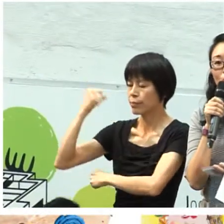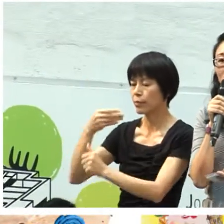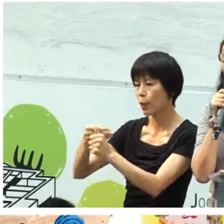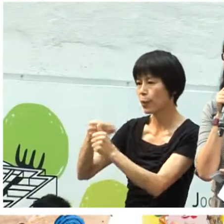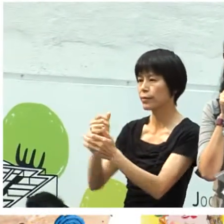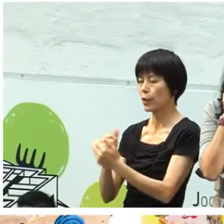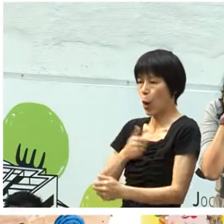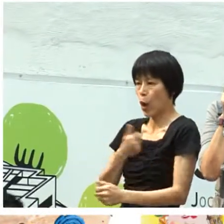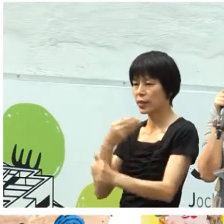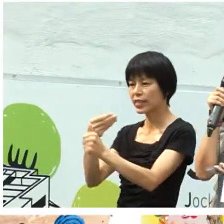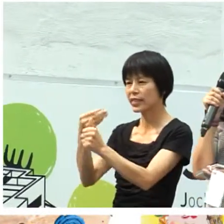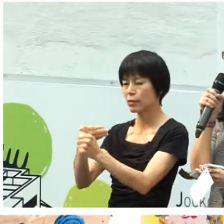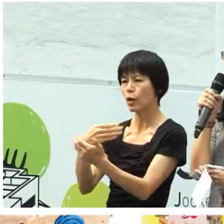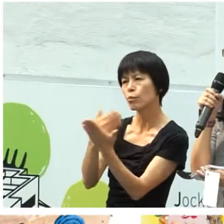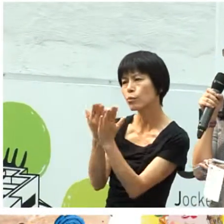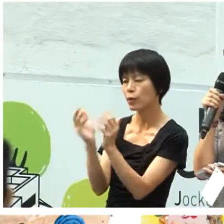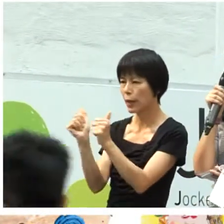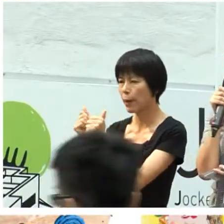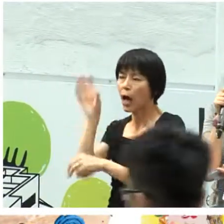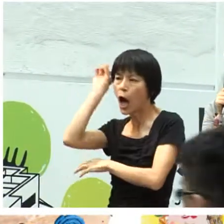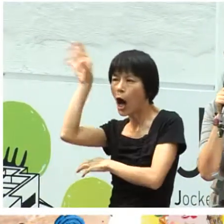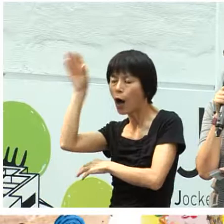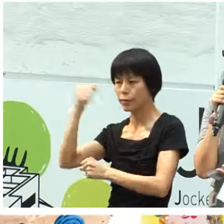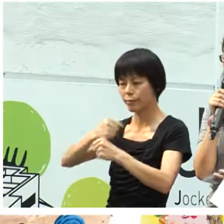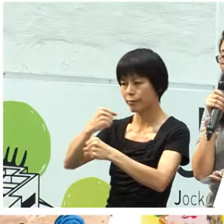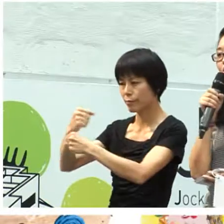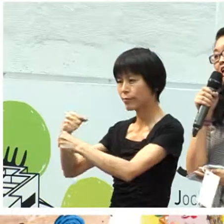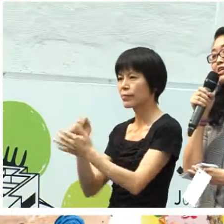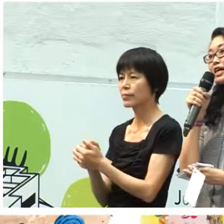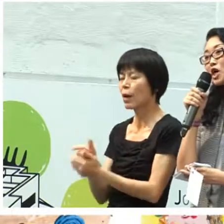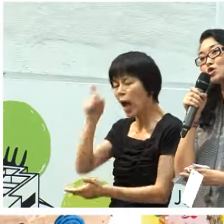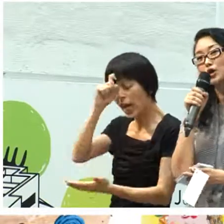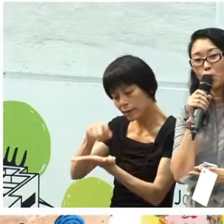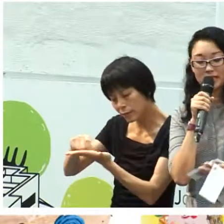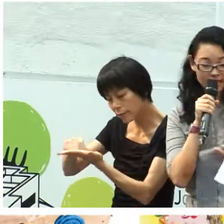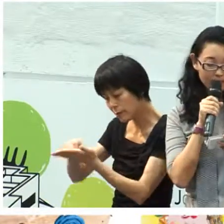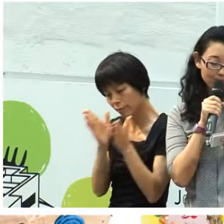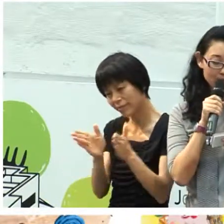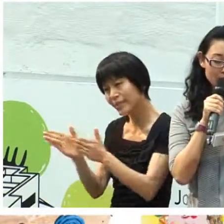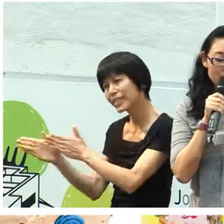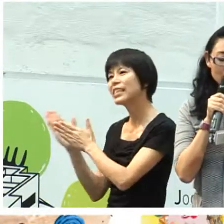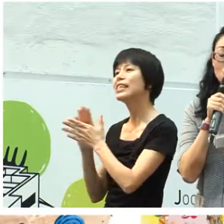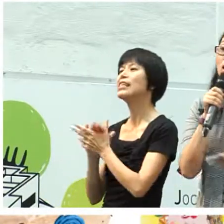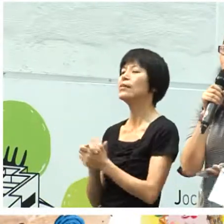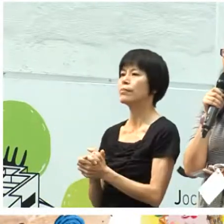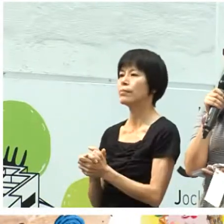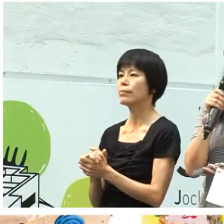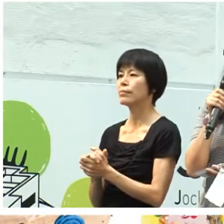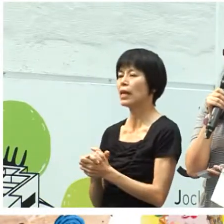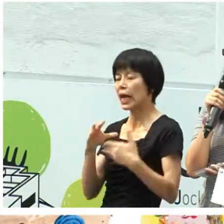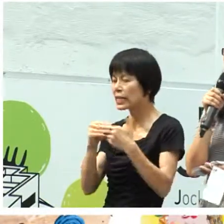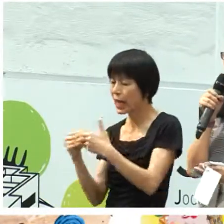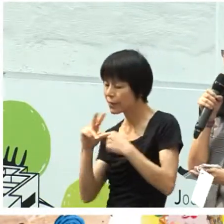同埋導師培訓佢哋咁多位朋友嘅創作嘅作品啦，同埋記錄低佢哋創作嘅過程。透過導賞